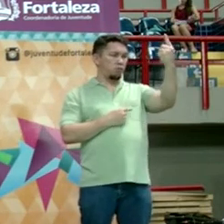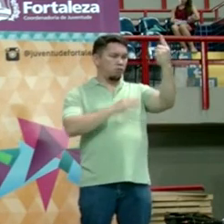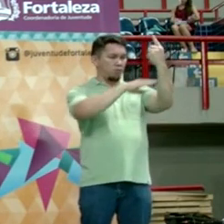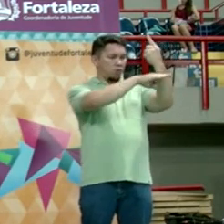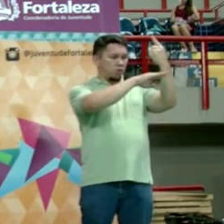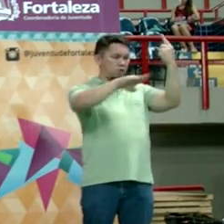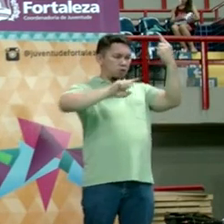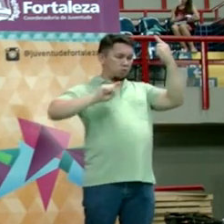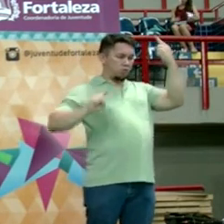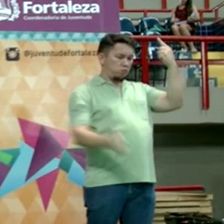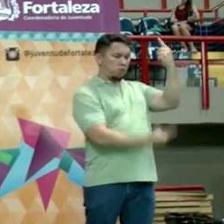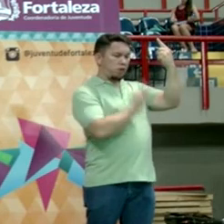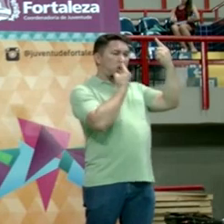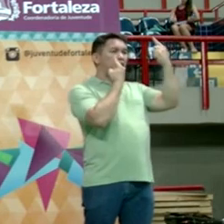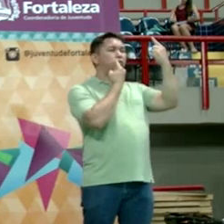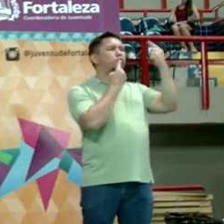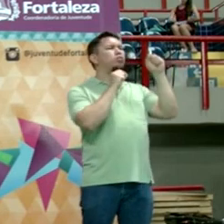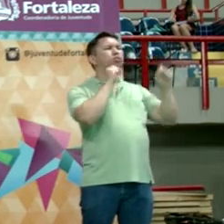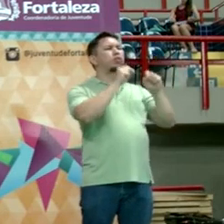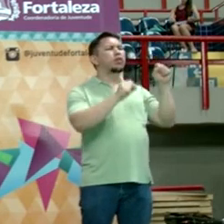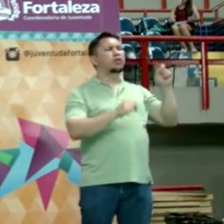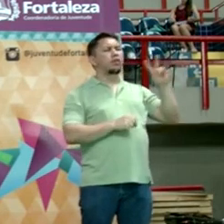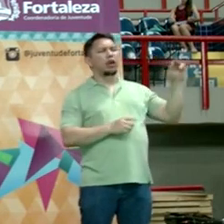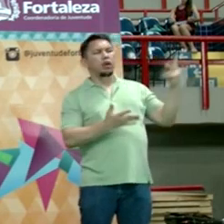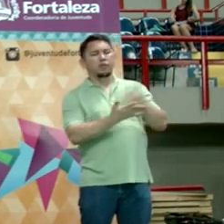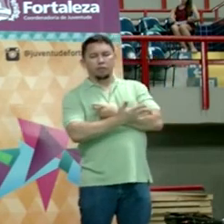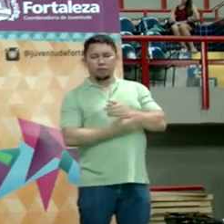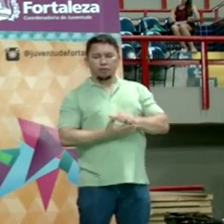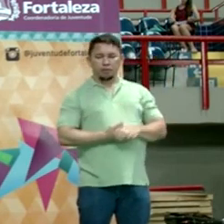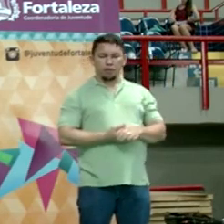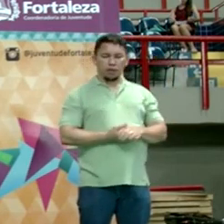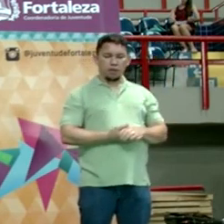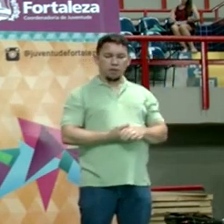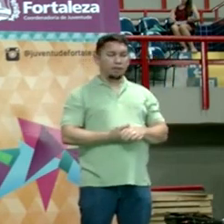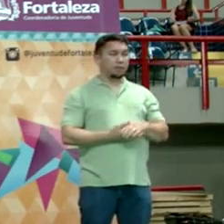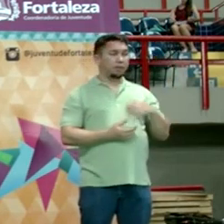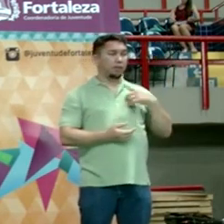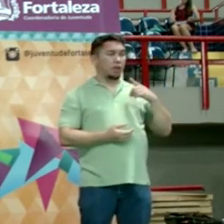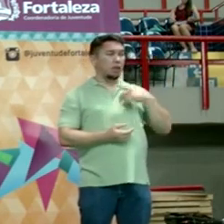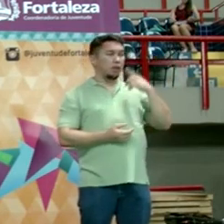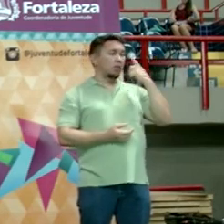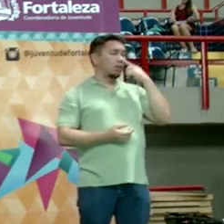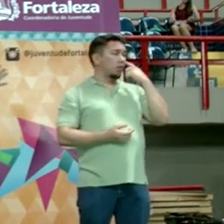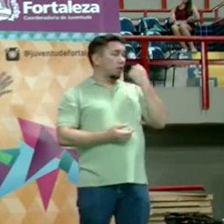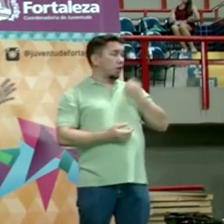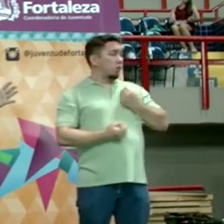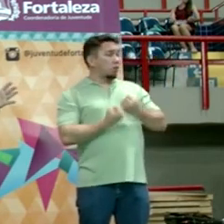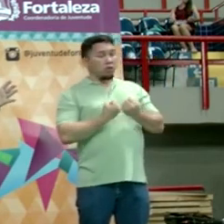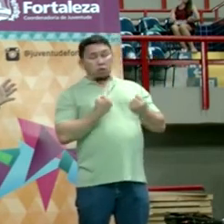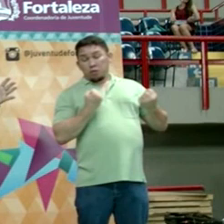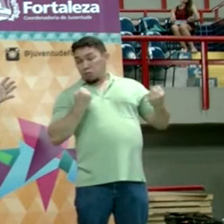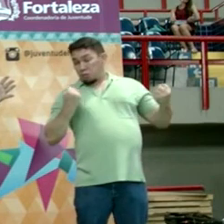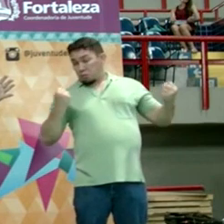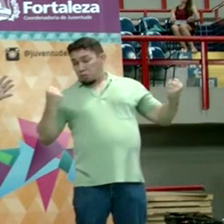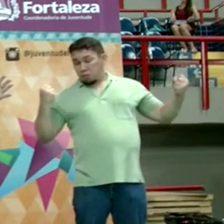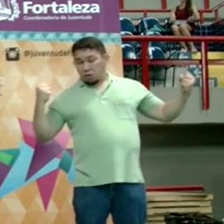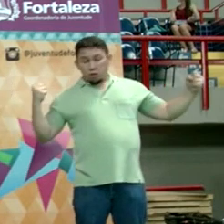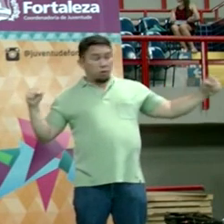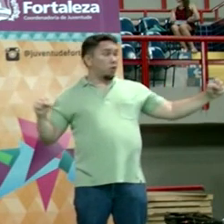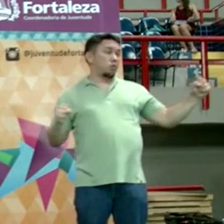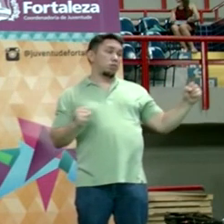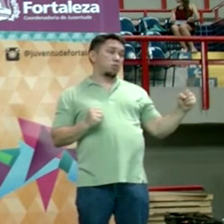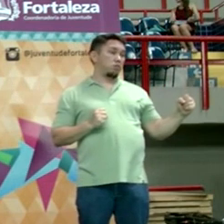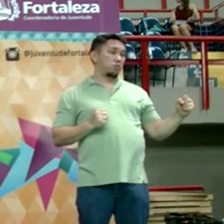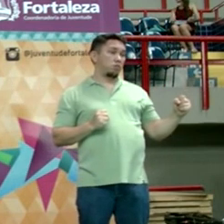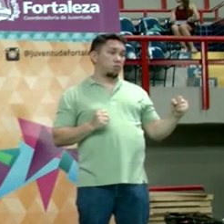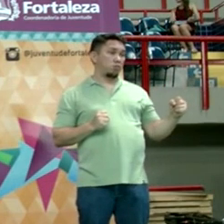para 1 milhão, o que vai acontecer? Você vai ter, 1 para 1 milhão vai ser um número muito grande. Tá